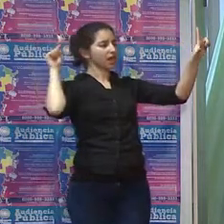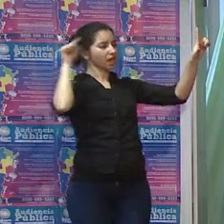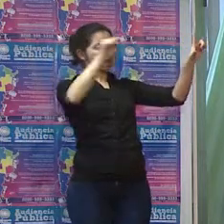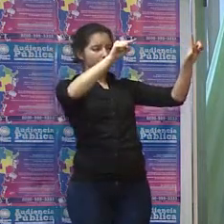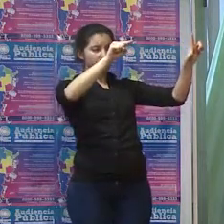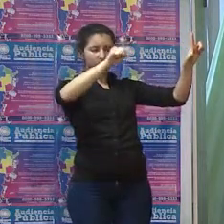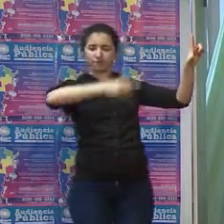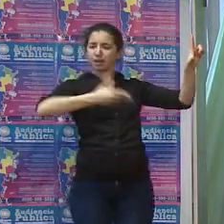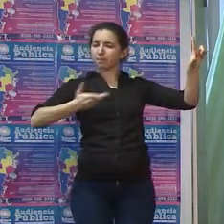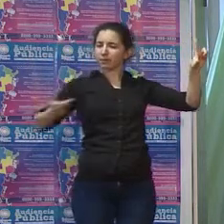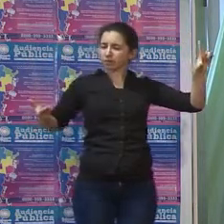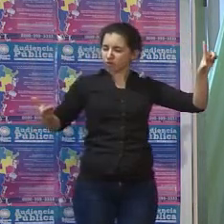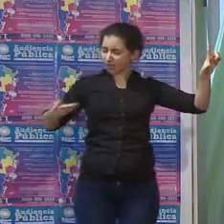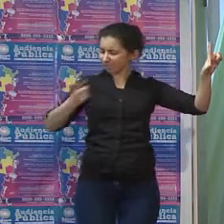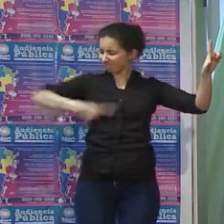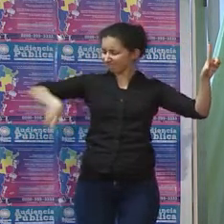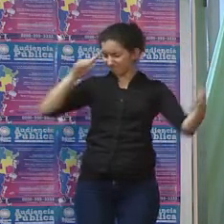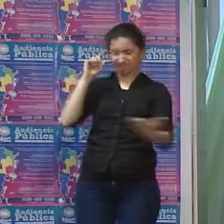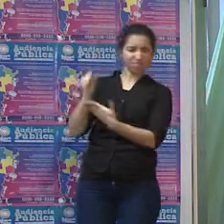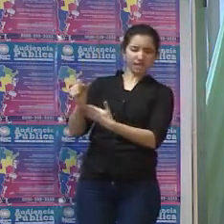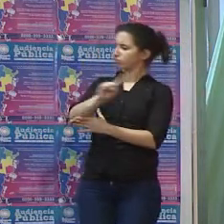mirada estigmatizada de los jóvenes.